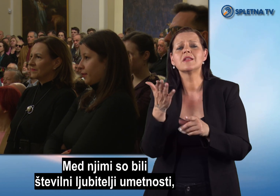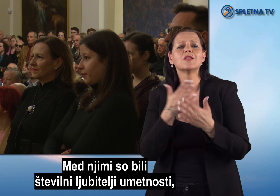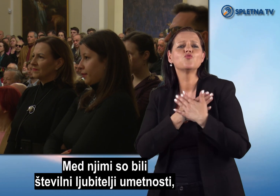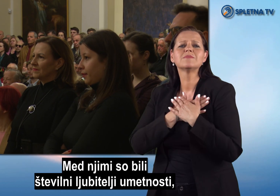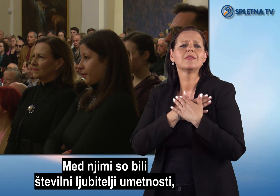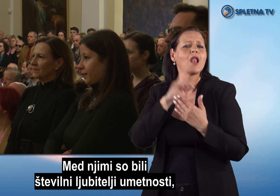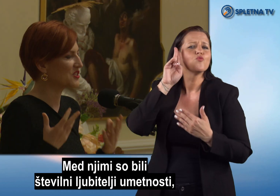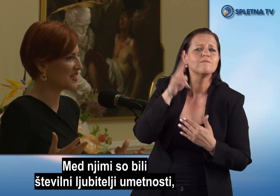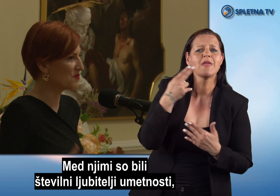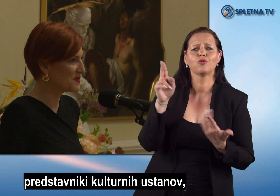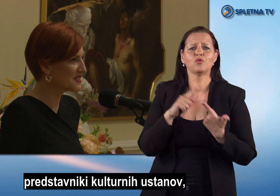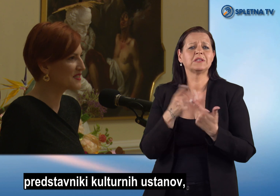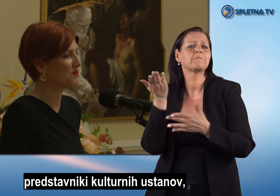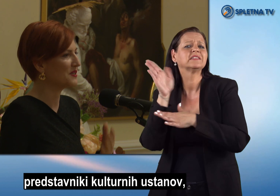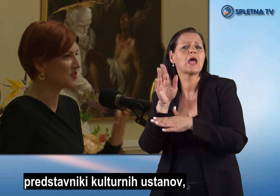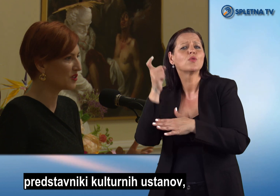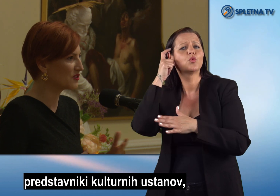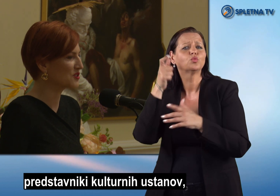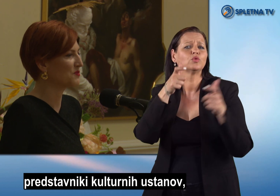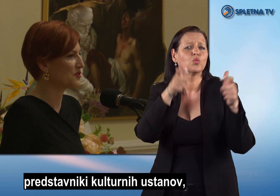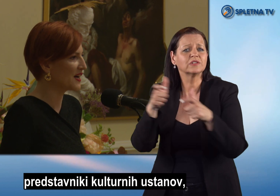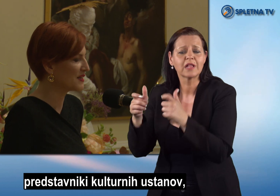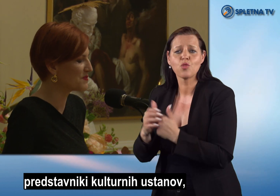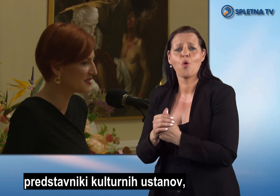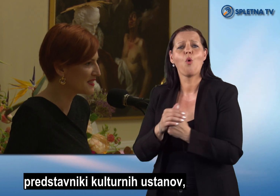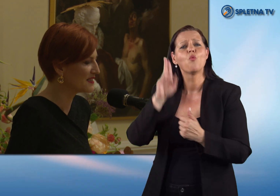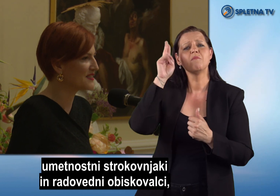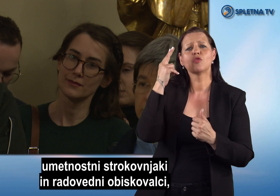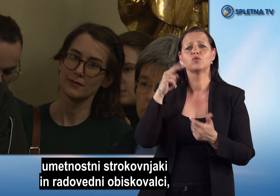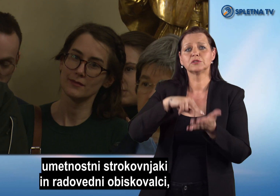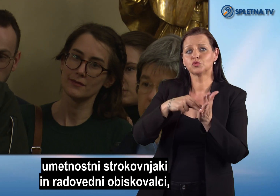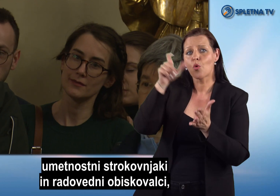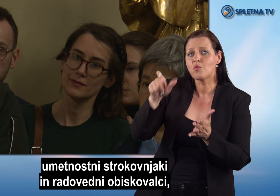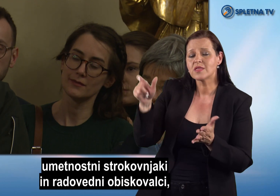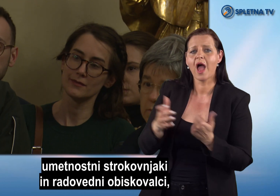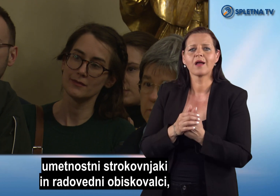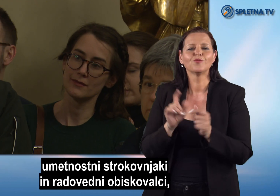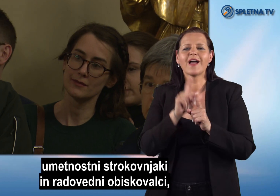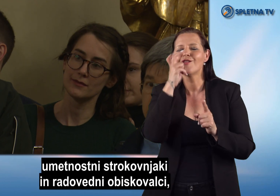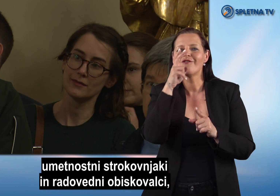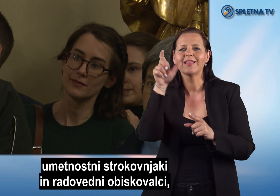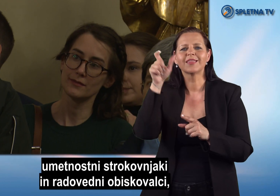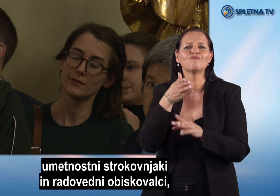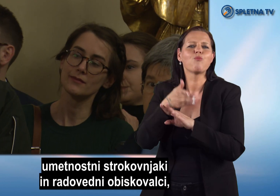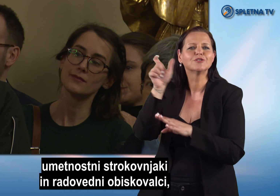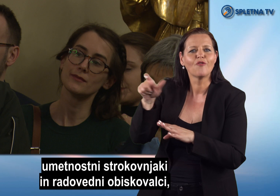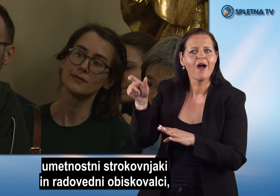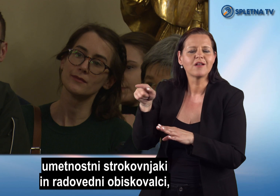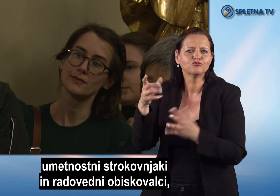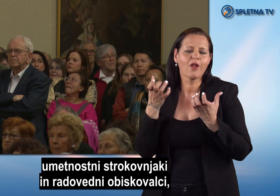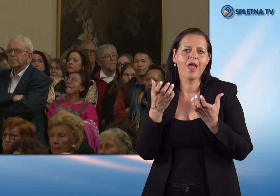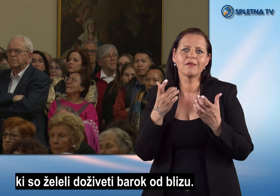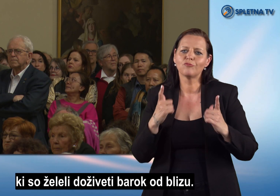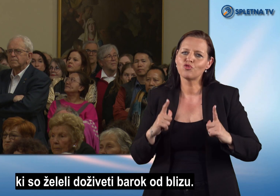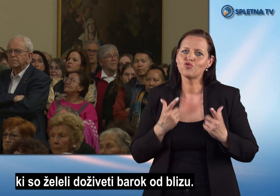številni ljubitelji umetnosti, predstavniki kulturnih ustanov, umetnostni strokovnjaki in radovedni